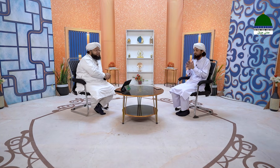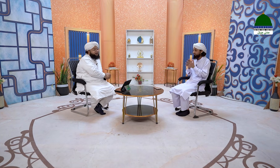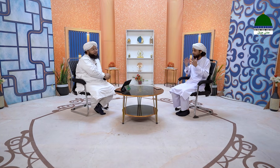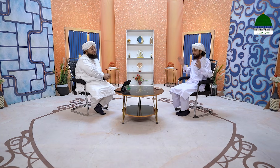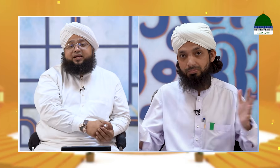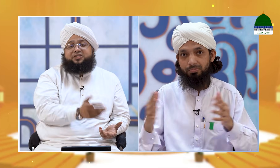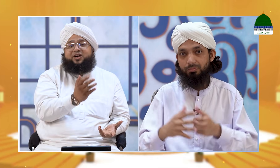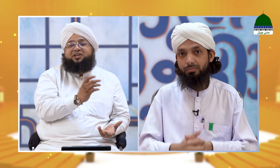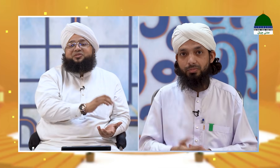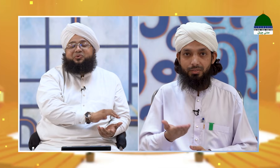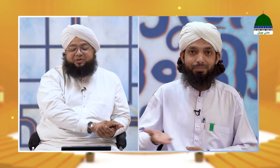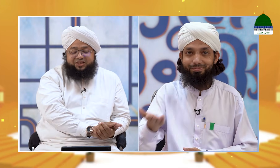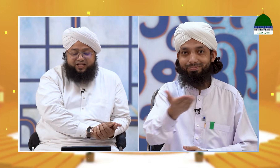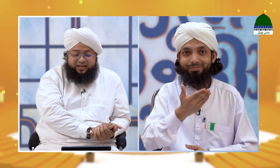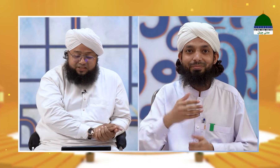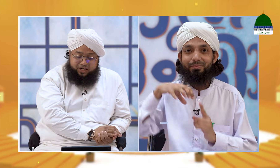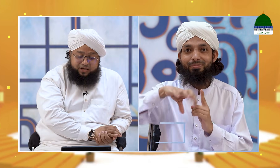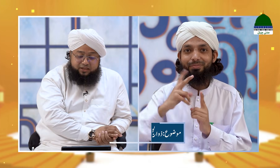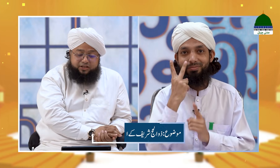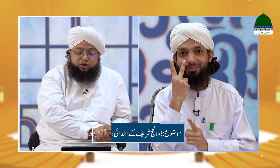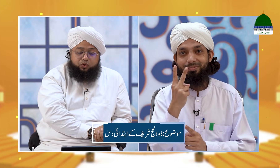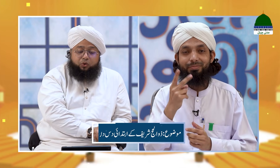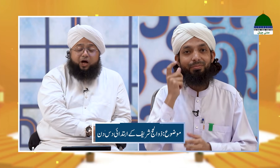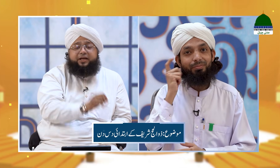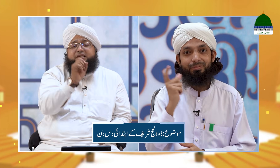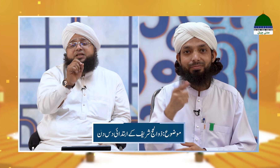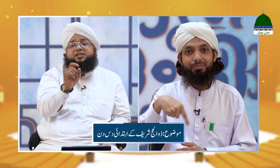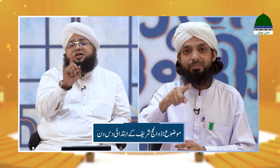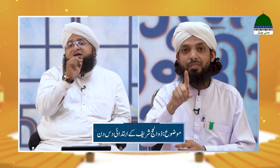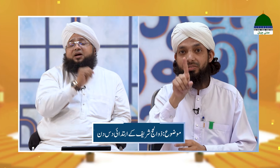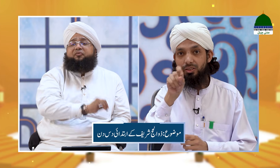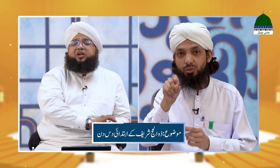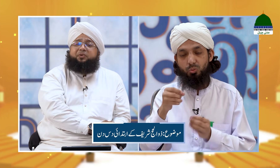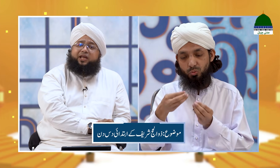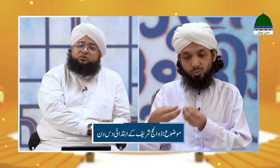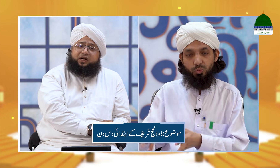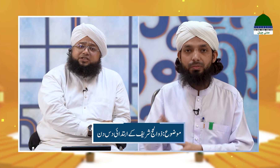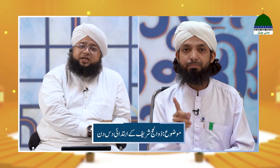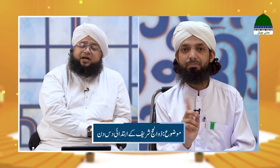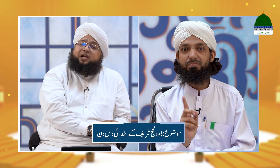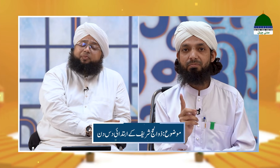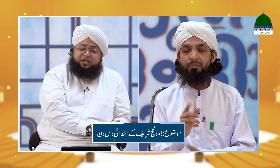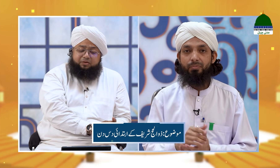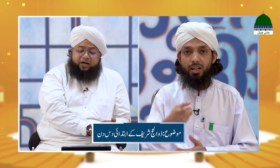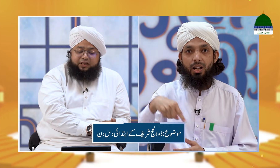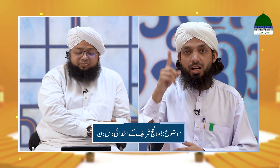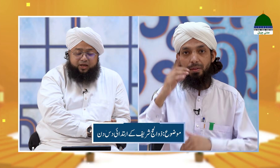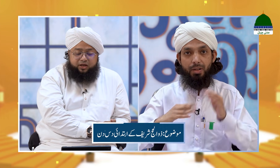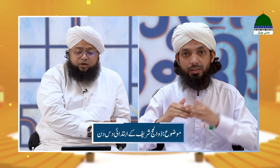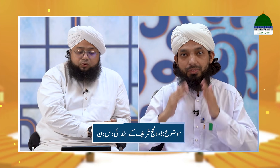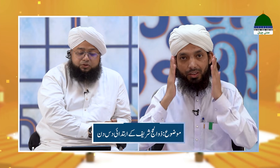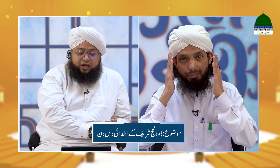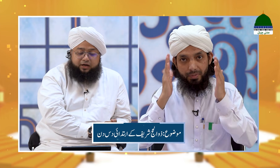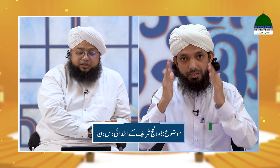اللہ۔ لہٰذا اے عاشقان رسول، مدنی چینل کے ناظرین، 10 دنوں کو ہرگز غفلت میں نہیں گزارنا چاہیے، اللہ پاک کی عبادت